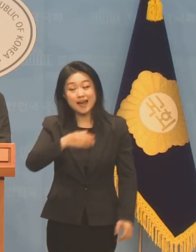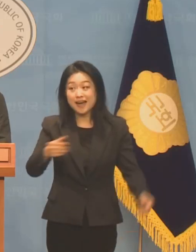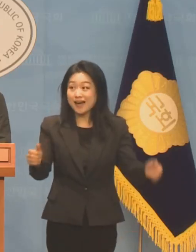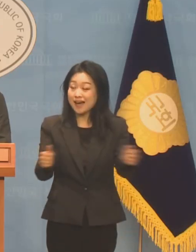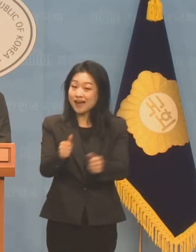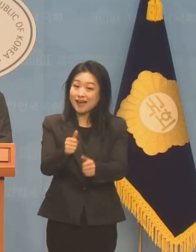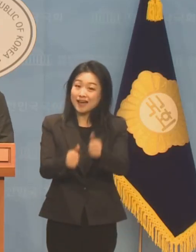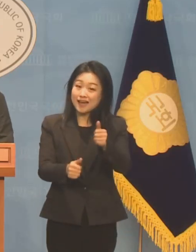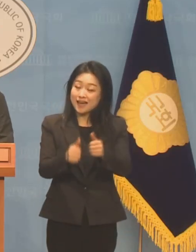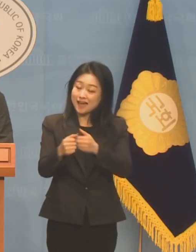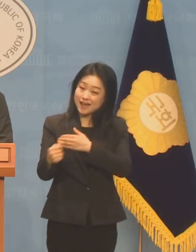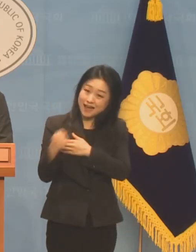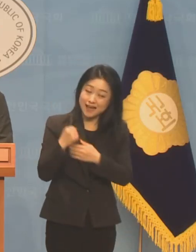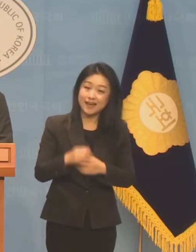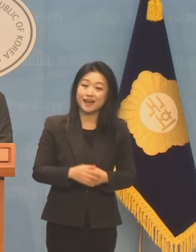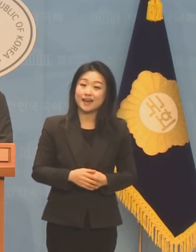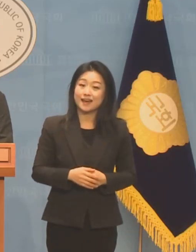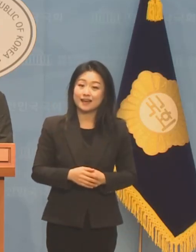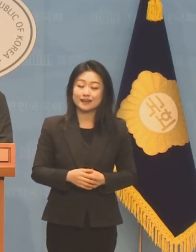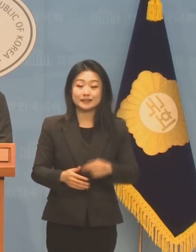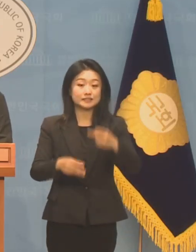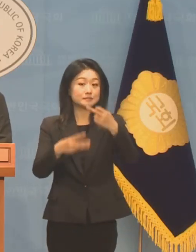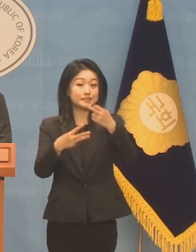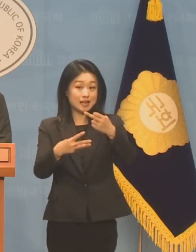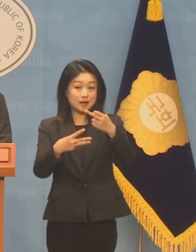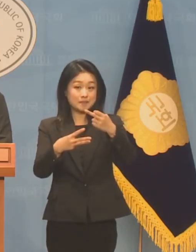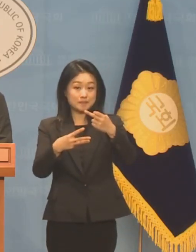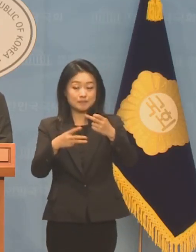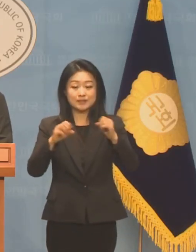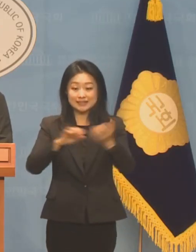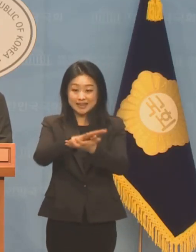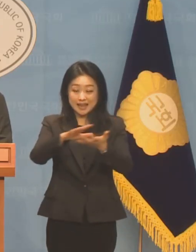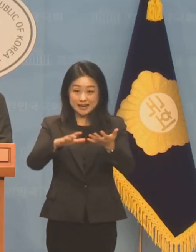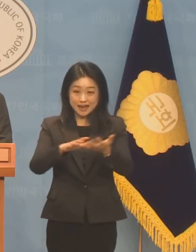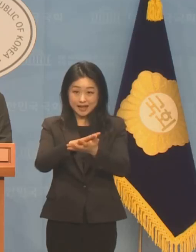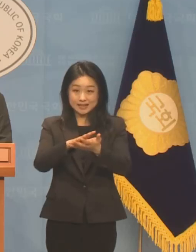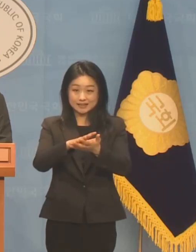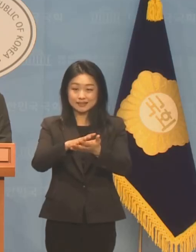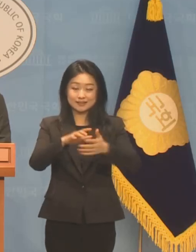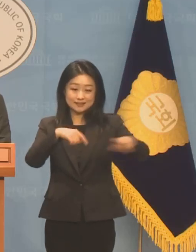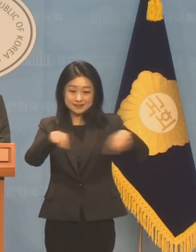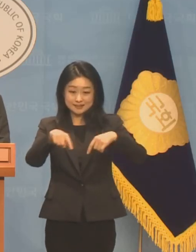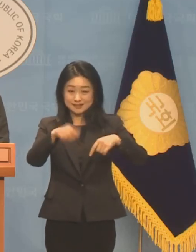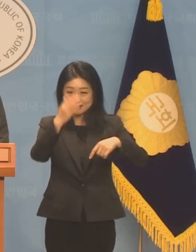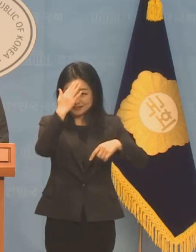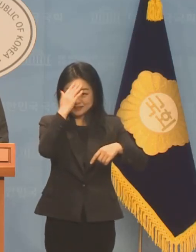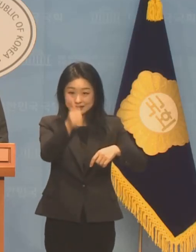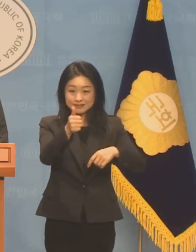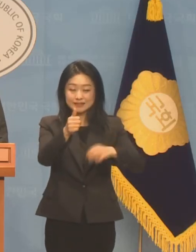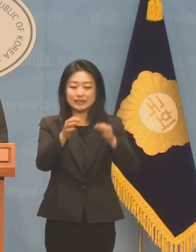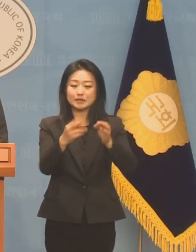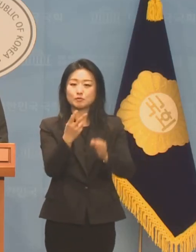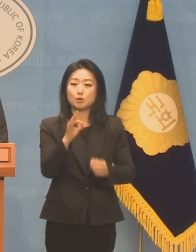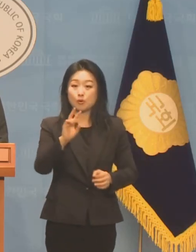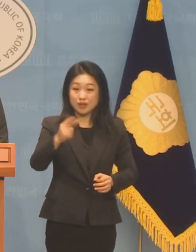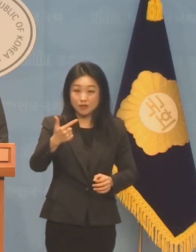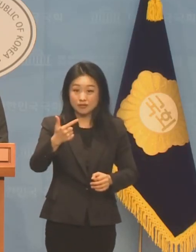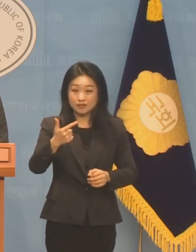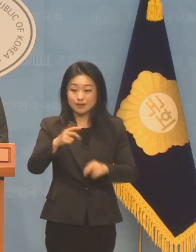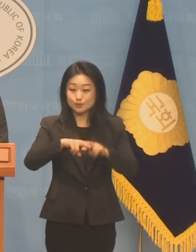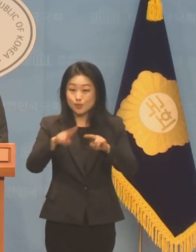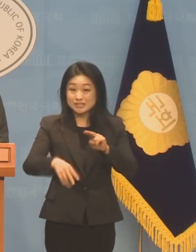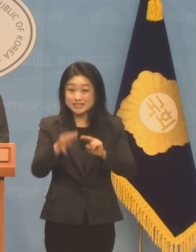중입니까? 12.3 내란의 총괄 기획자 김용현이 이 와중에 퇴직금을 신청한 것으로